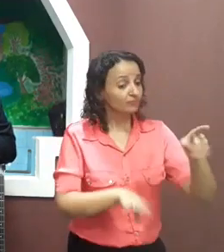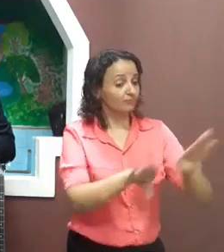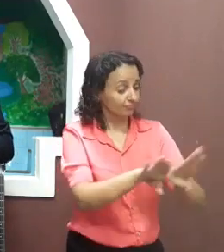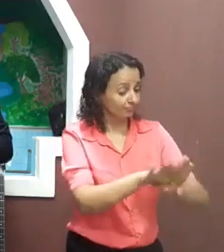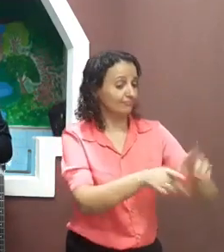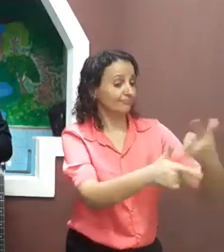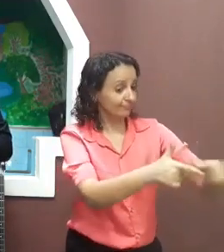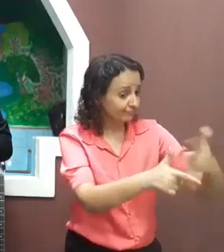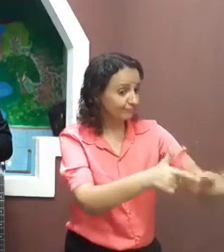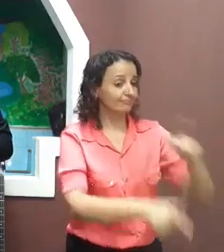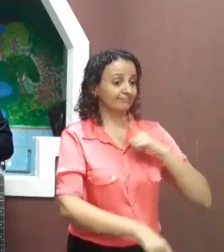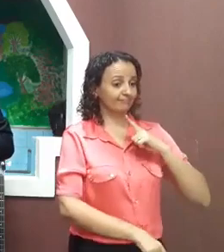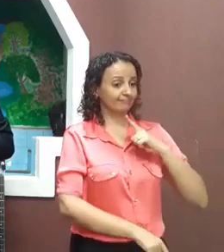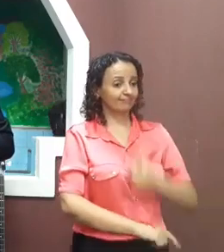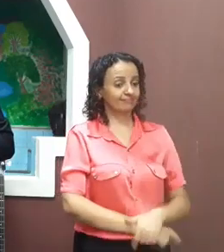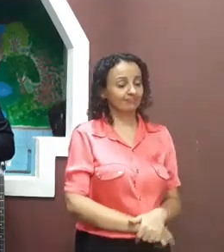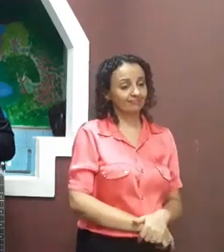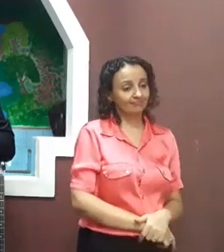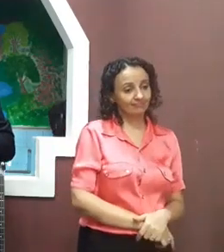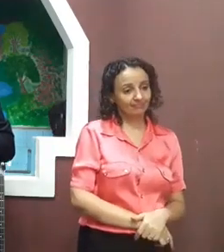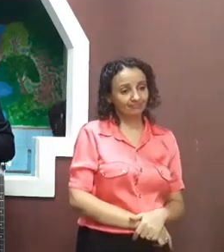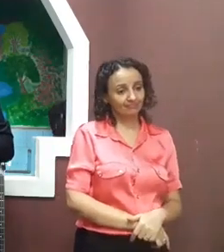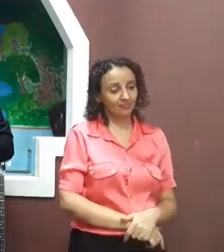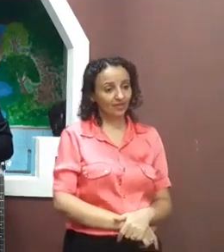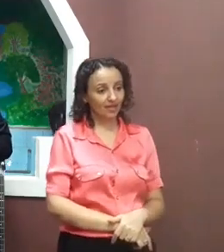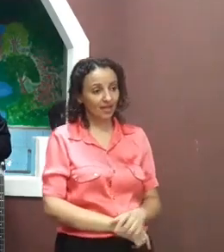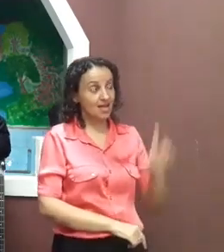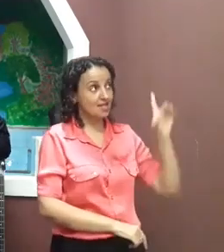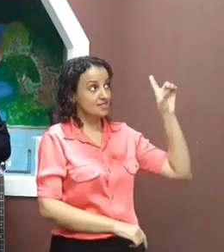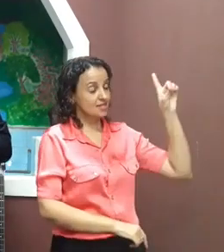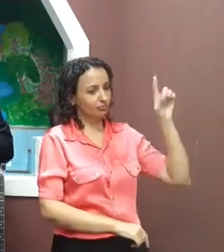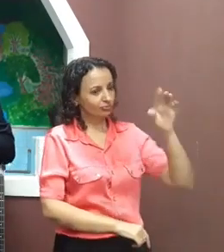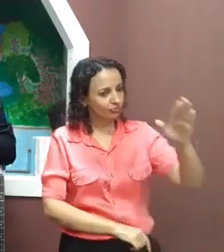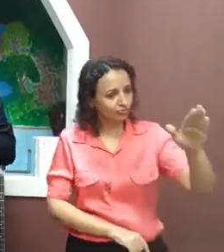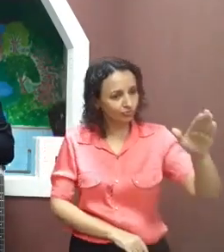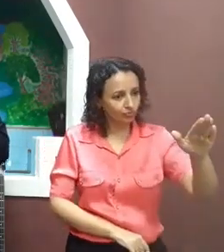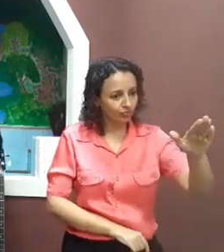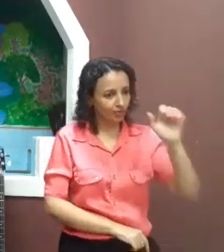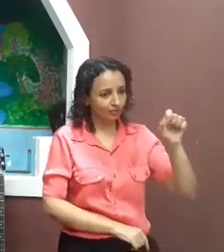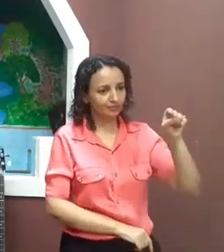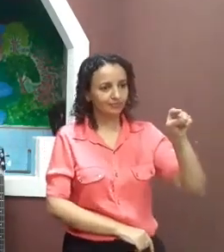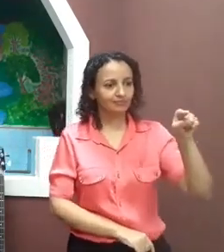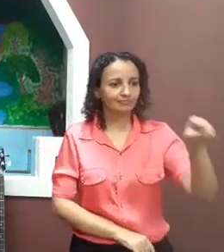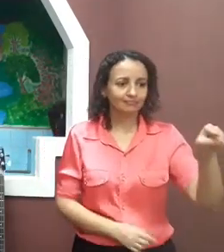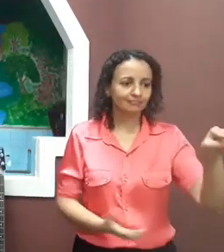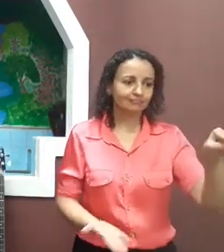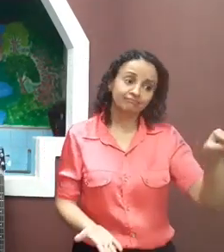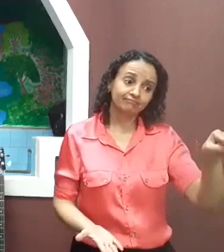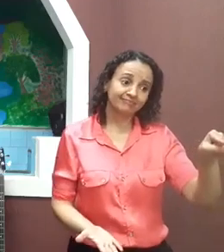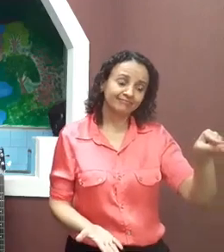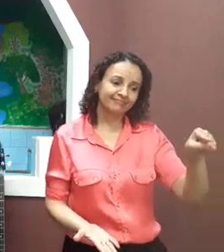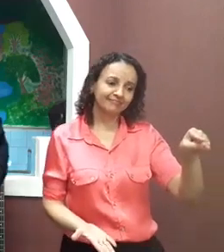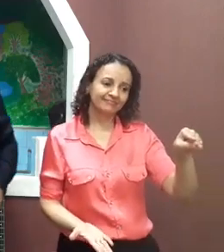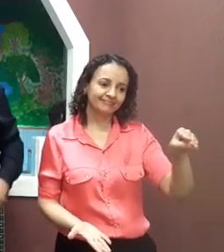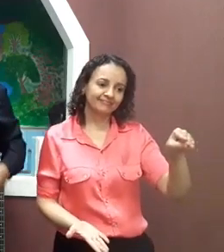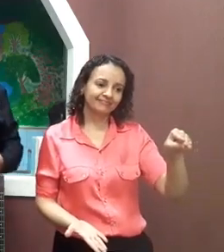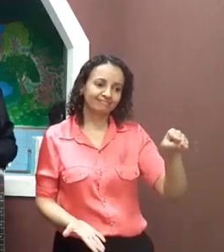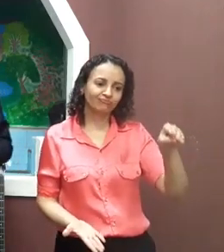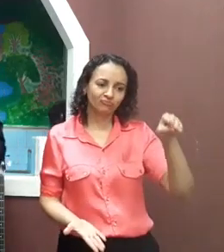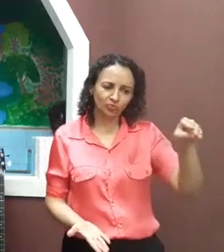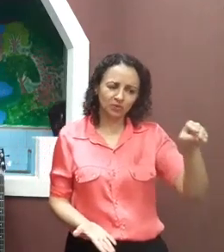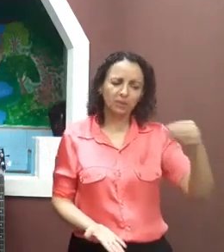Entende? Você foi chamado para amar pecadores imperfeitos, assim como Deus fez. Deus